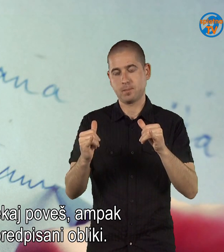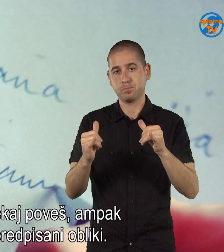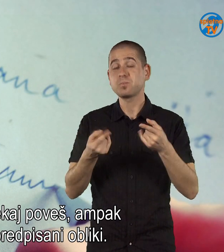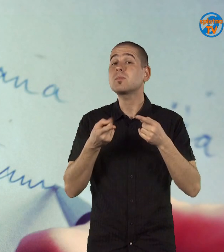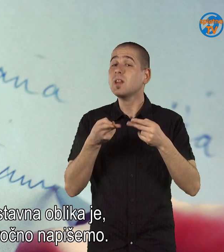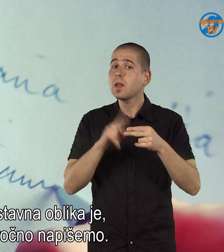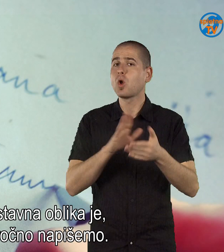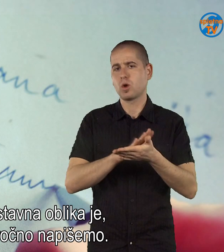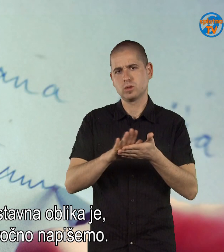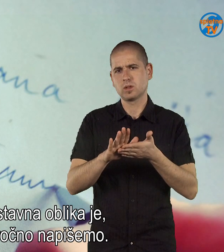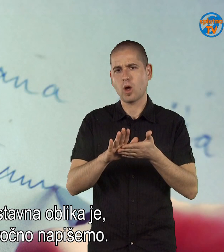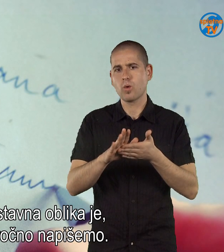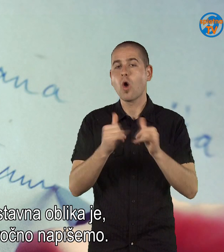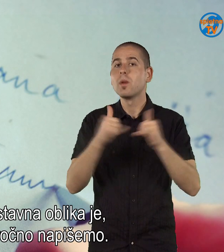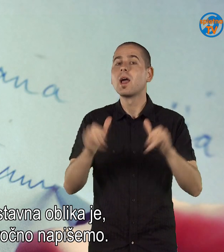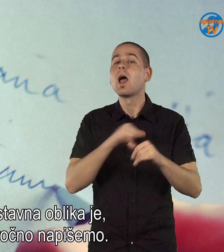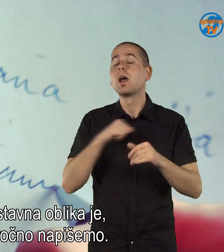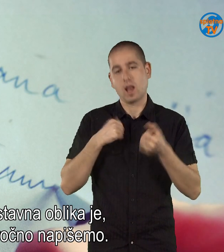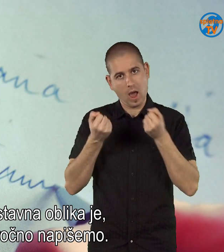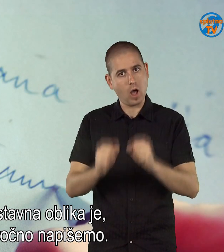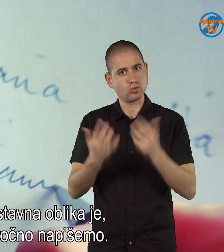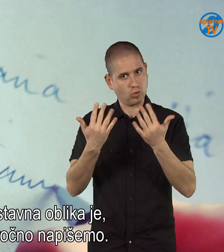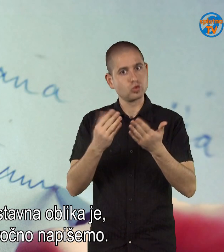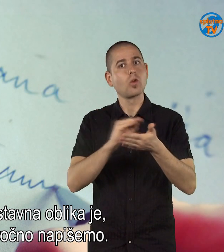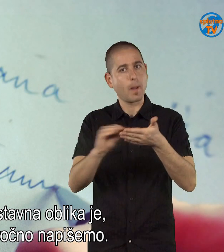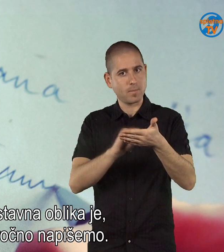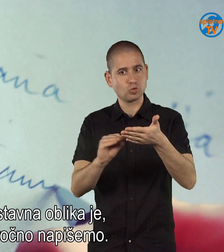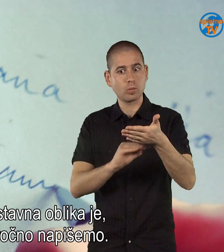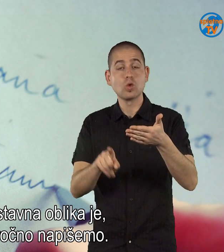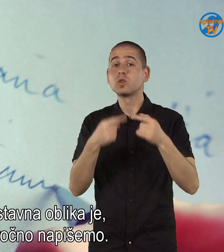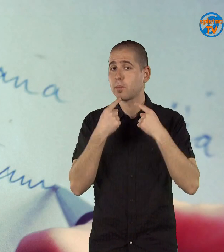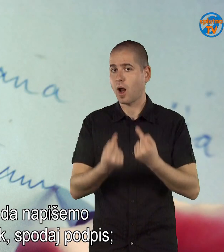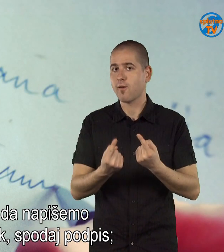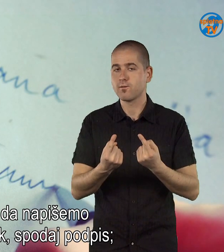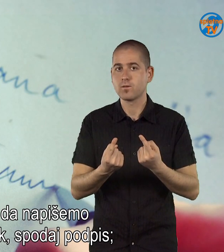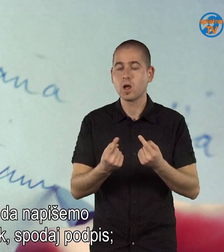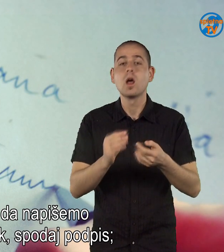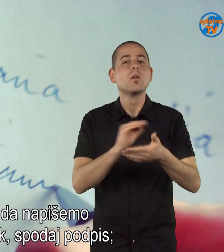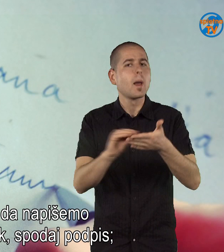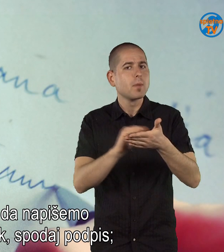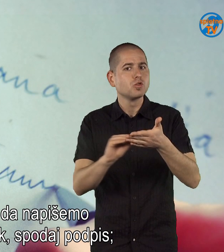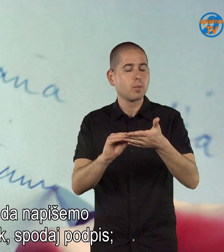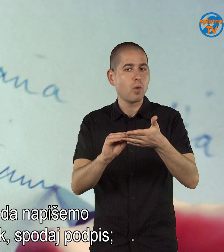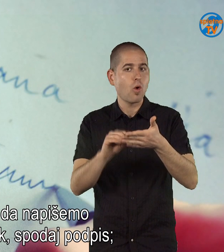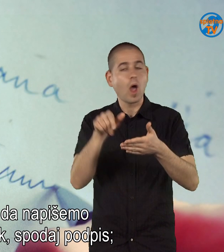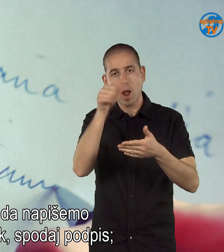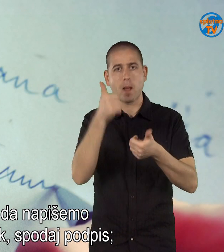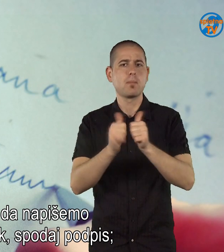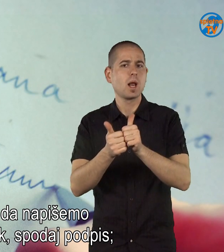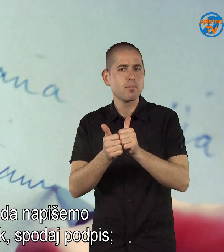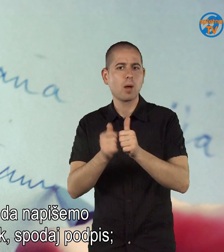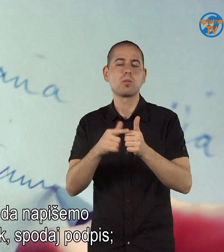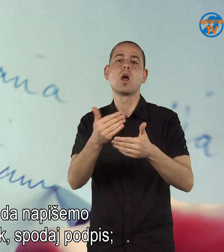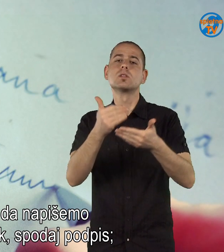predpisani obliki. Najbolj enostavna oblika je, da jo lastnoročno napišemo. Se pravi, napišemo ta